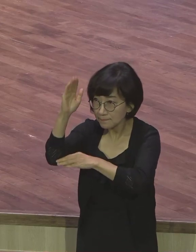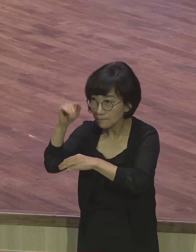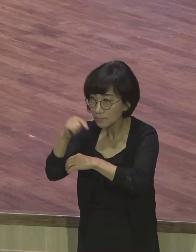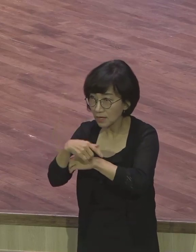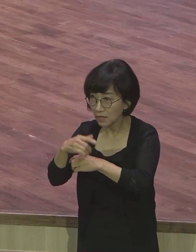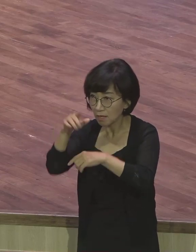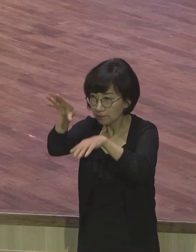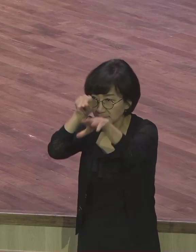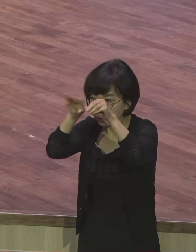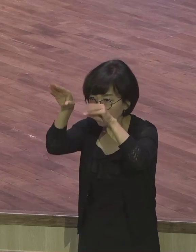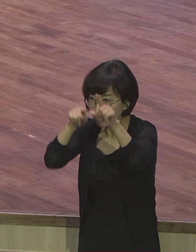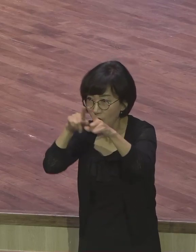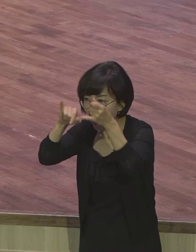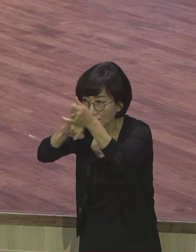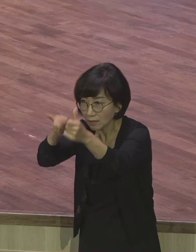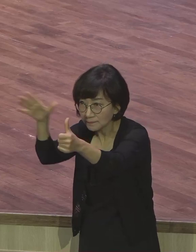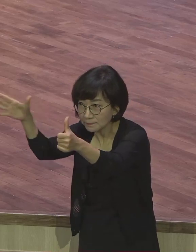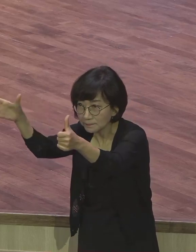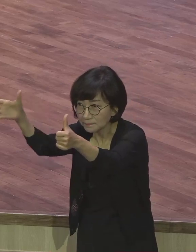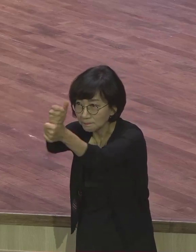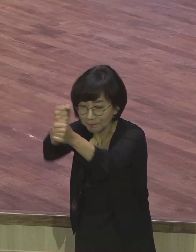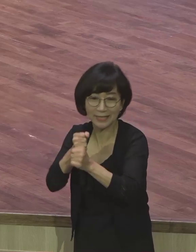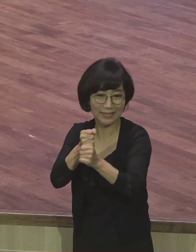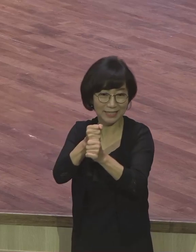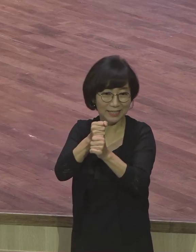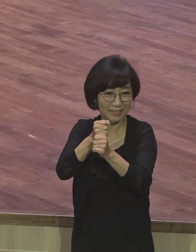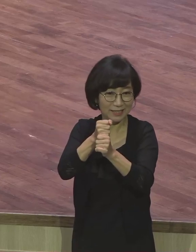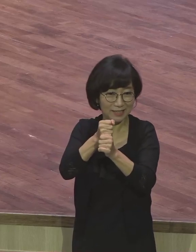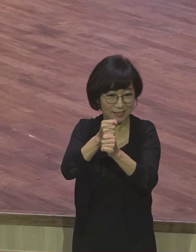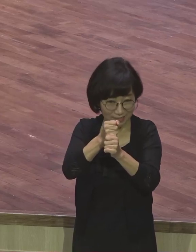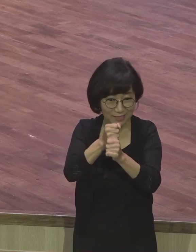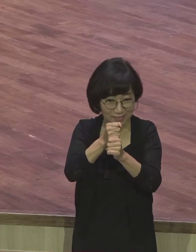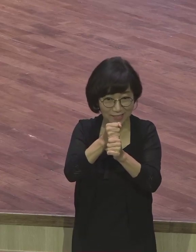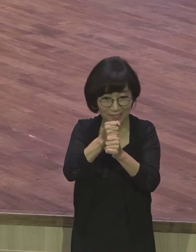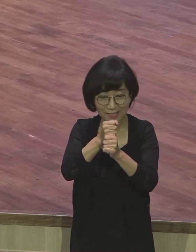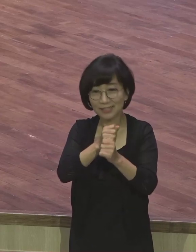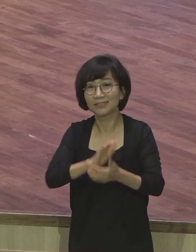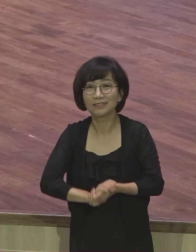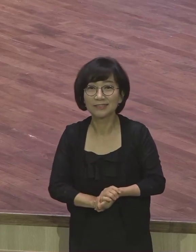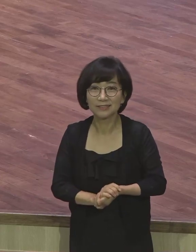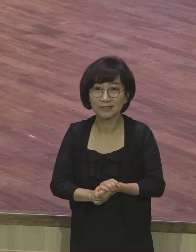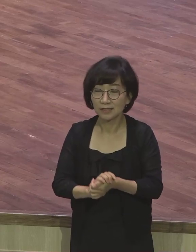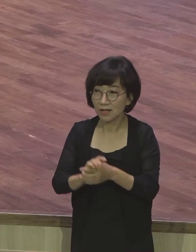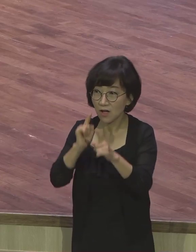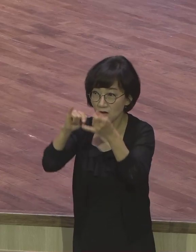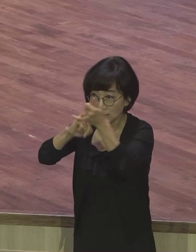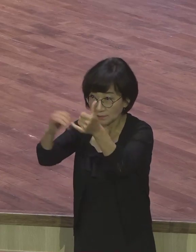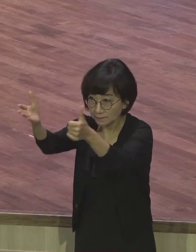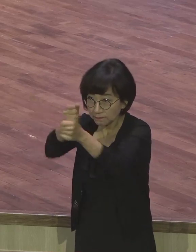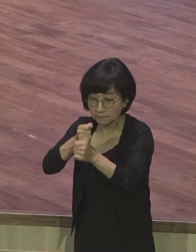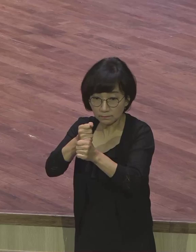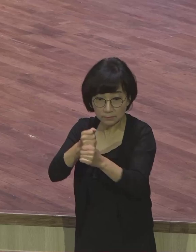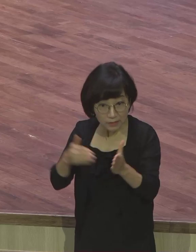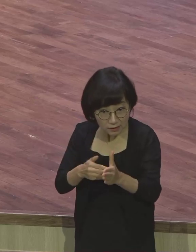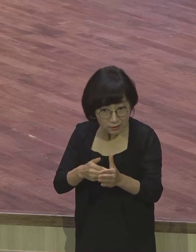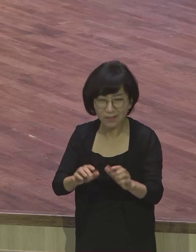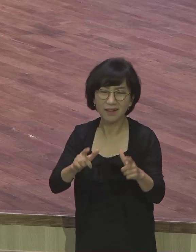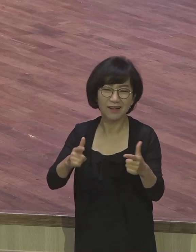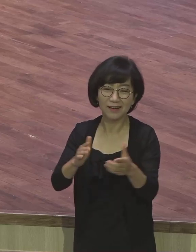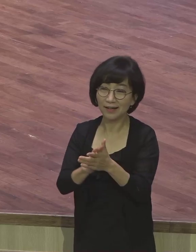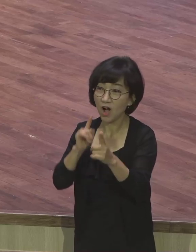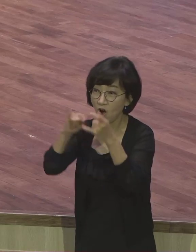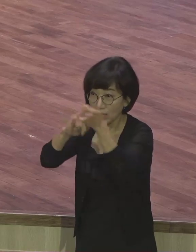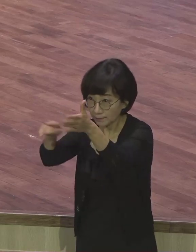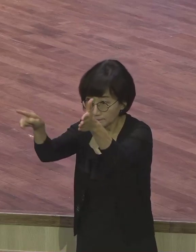언약. 성취될 하나님 말씀을 내가 붙잡는 것. 구체적으로 이걸 잡았으면 어떻게 해요? 삶